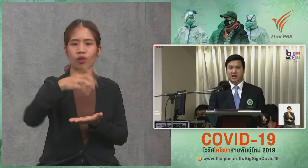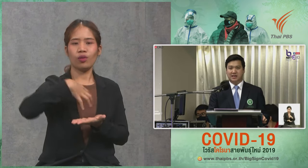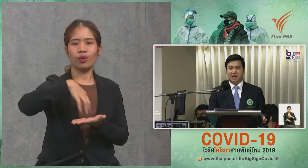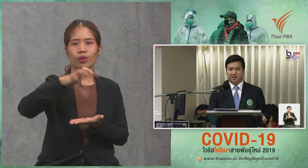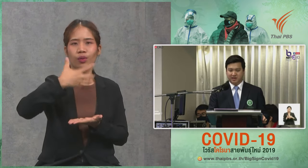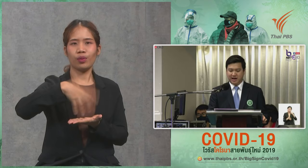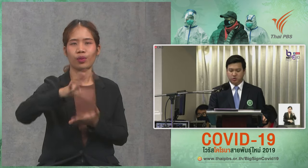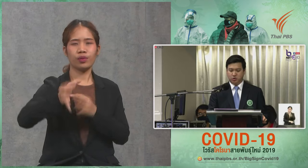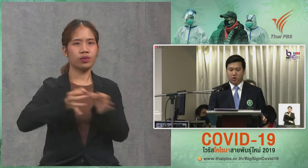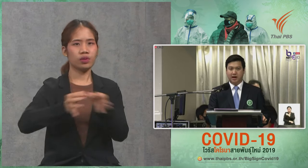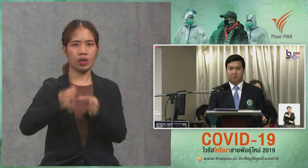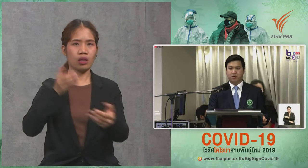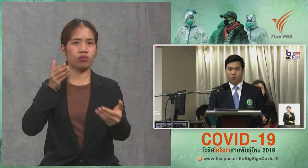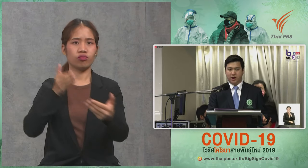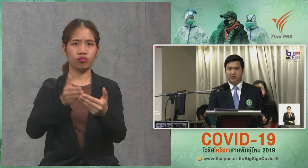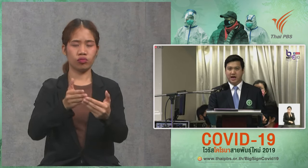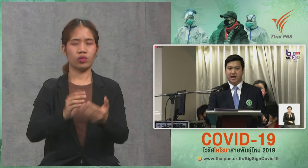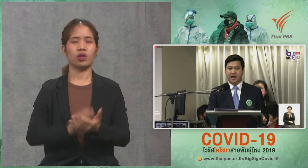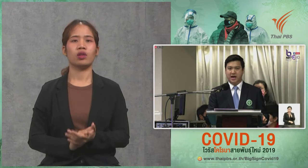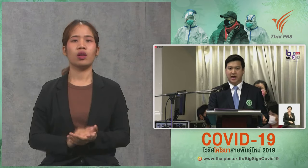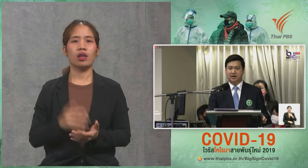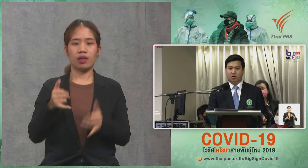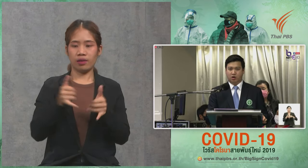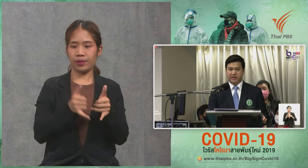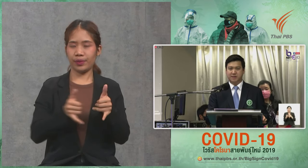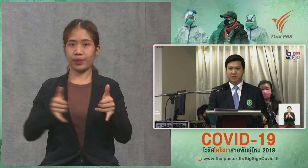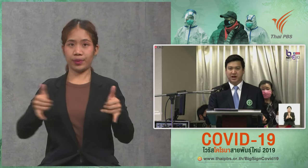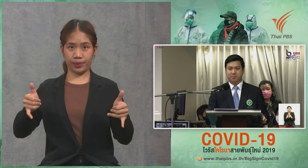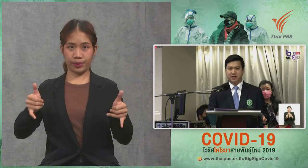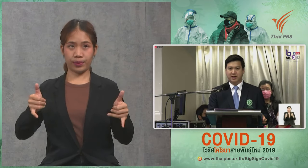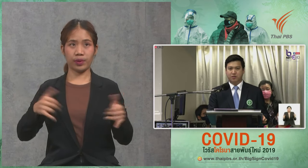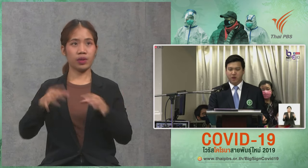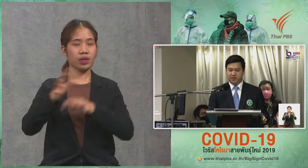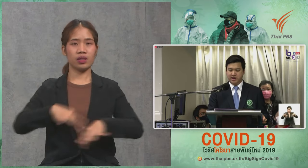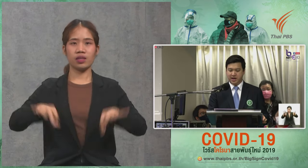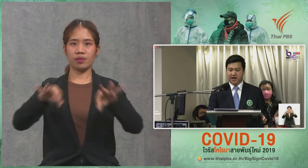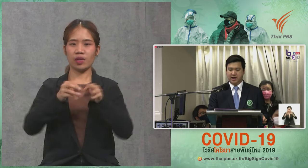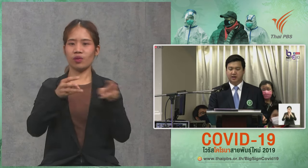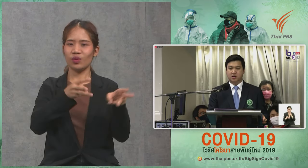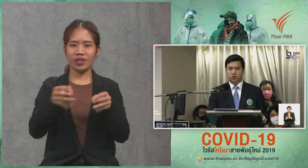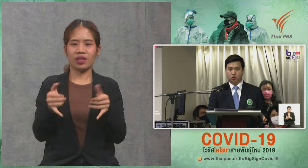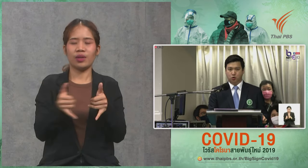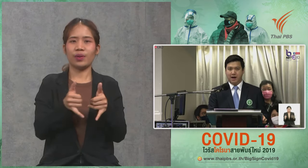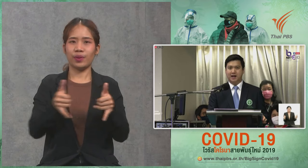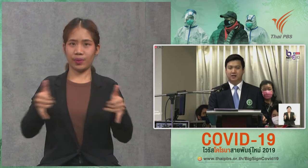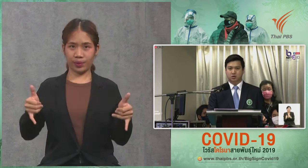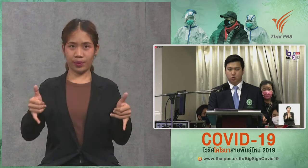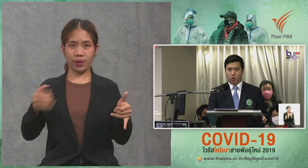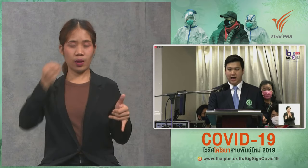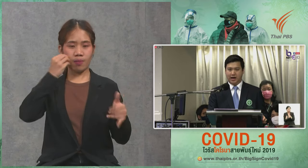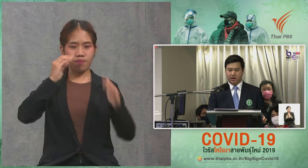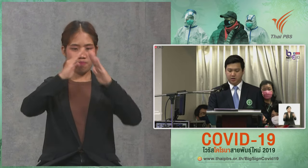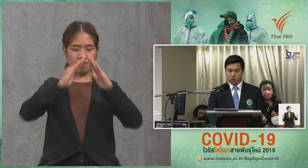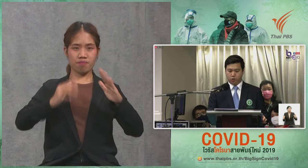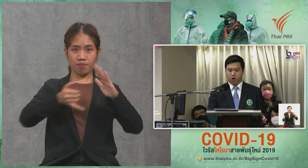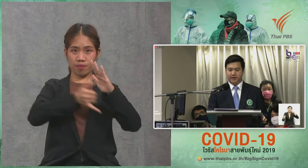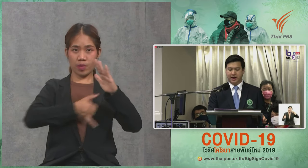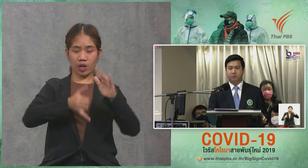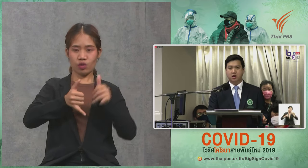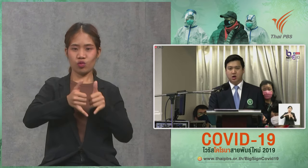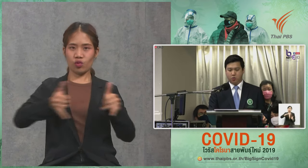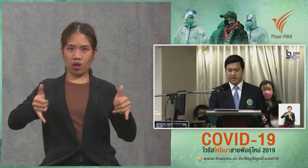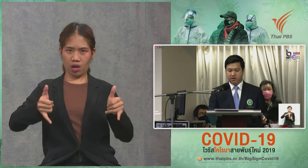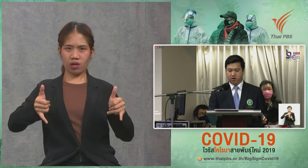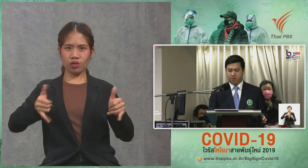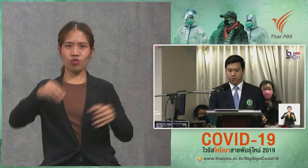ครับและมาตรการส่วนตัวครับเว้นระยะห่างขอเน้นย้ำนะครับมาตรการเว้นระยะห่างอยู่บ้านอยู่ห่างอยู่รอดน